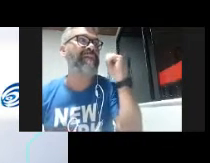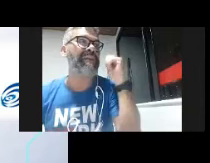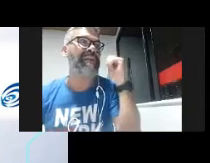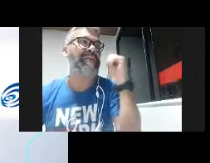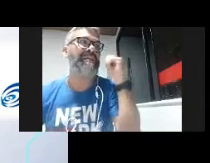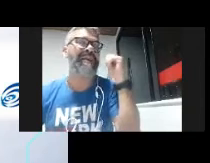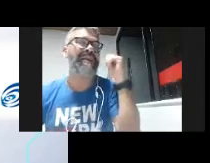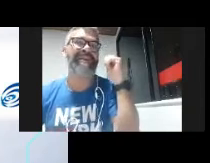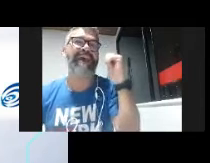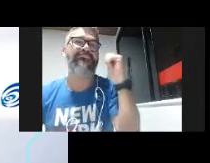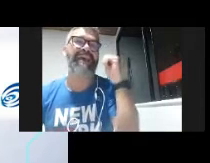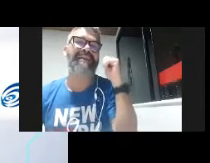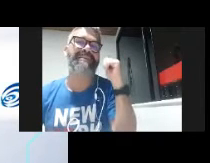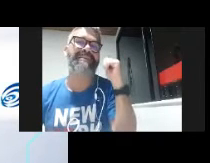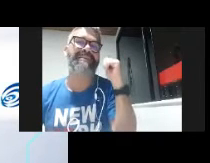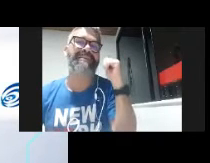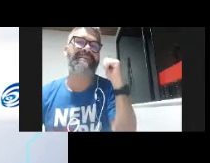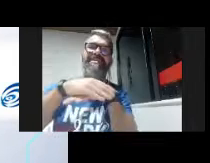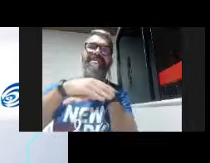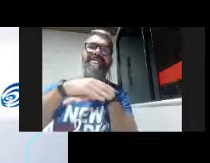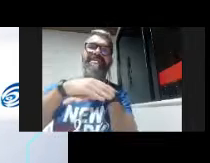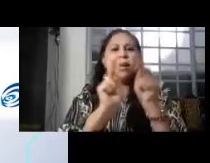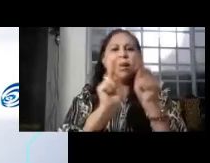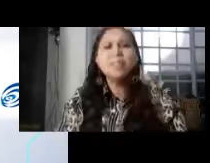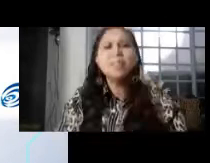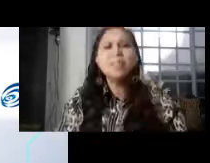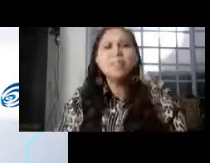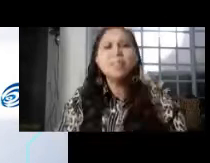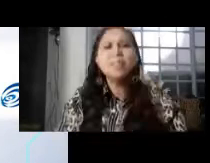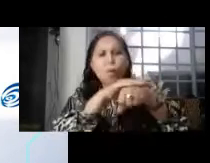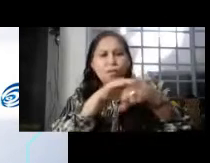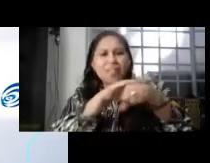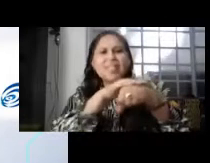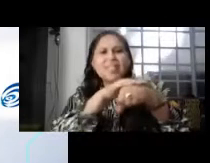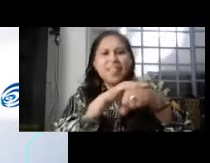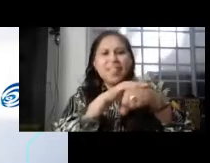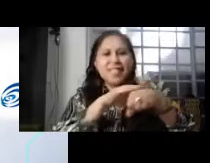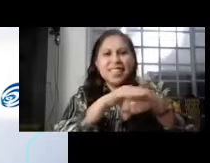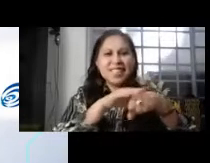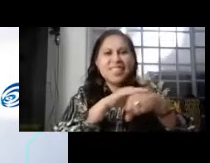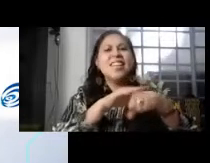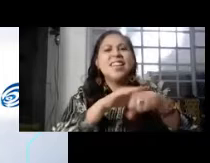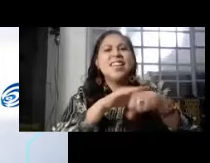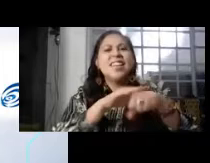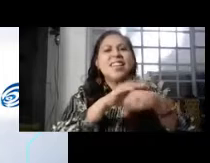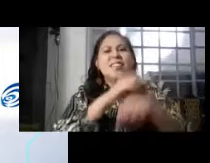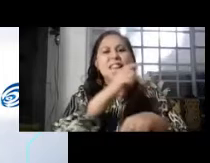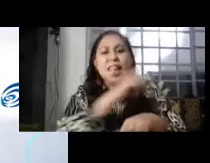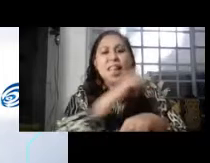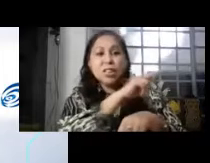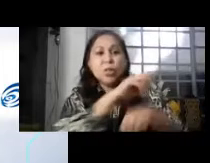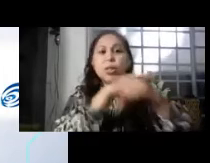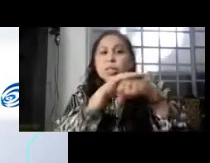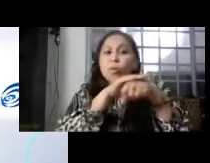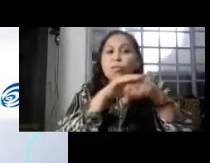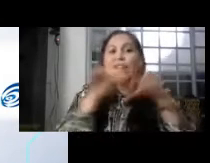conversa deles é essa, entendeu? Pode Não ser assim, também a conversa deles, isso. Né? Eles